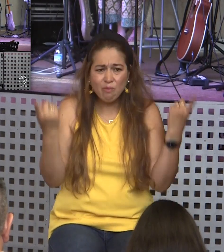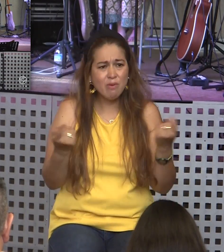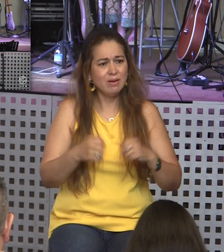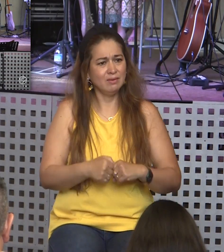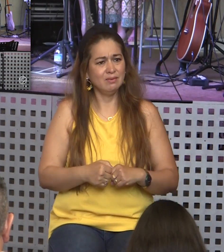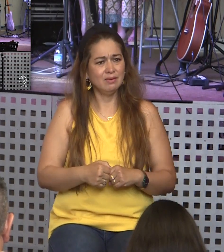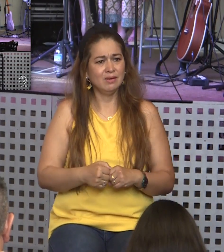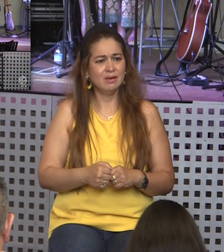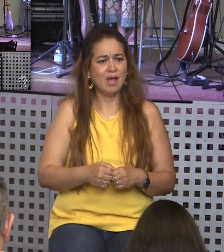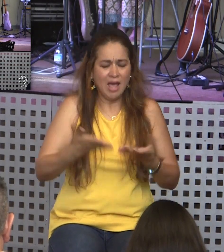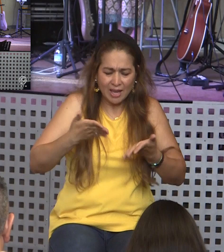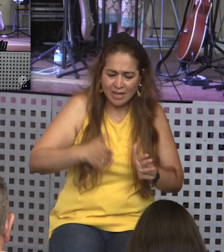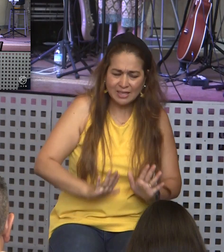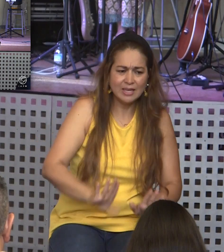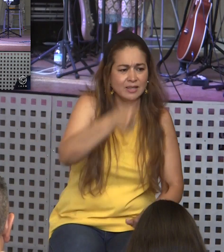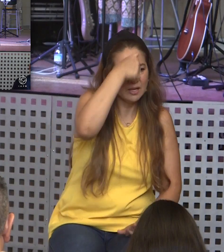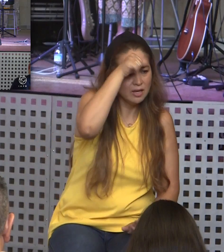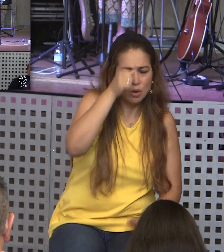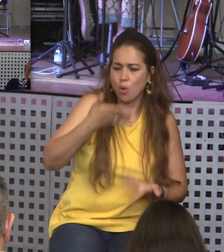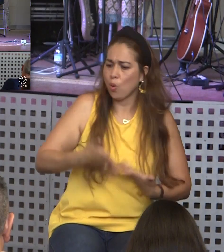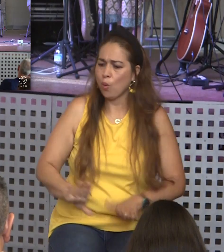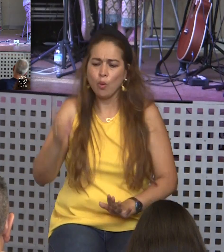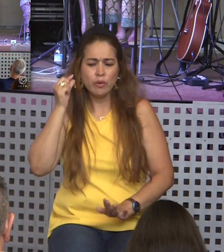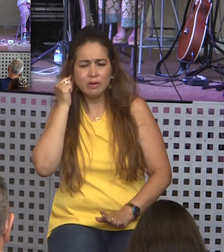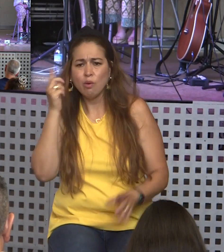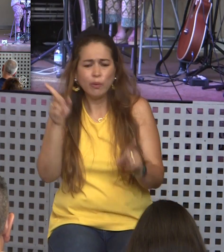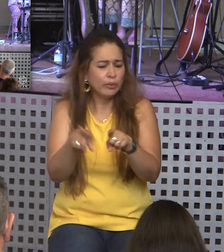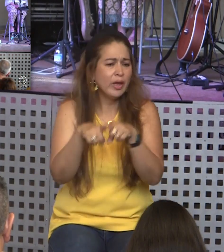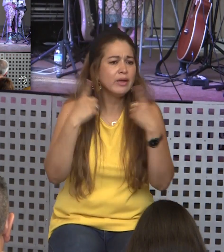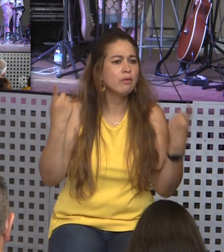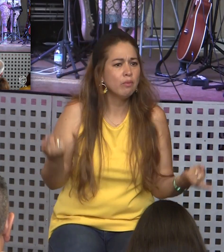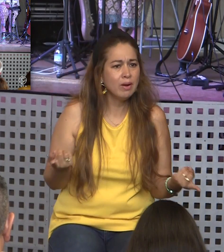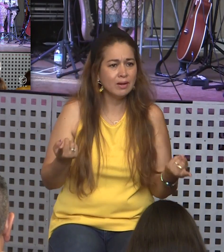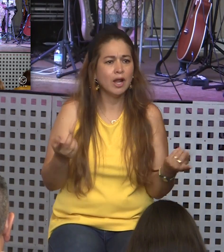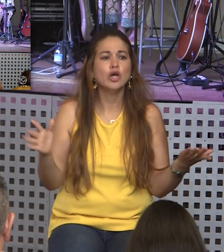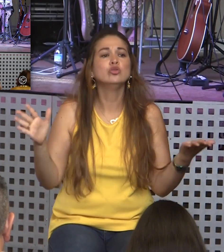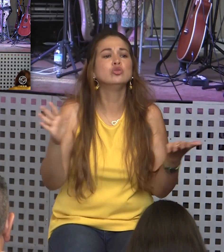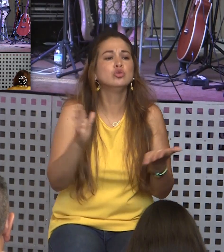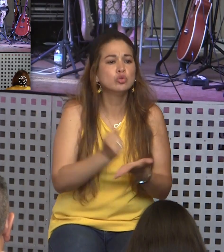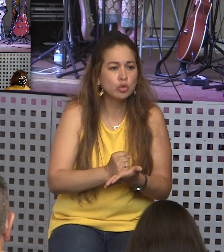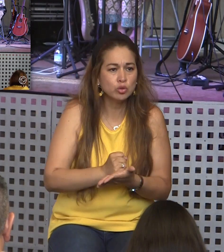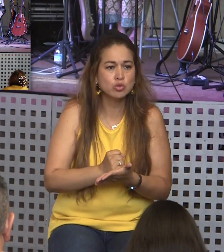hija, especialmente de Dios, claro, vamos a profetizar.